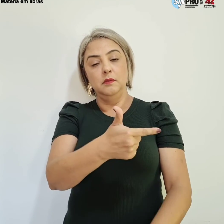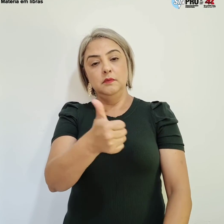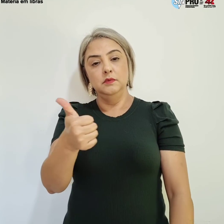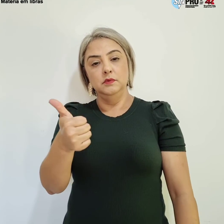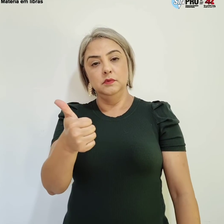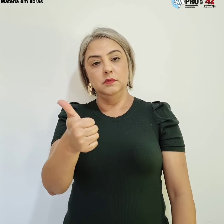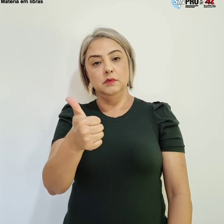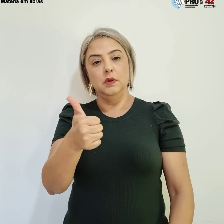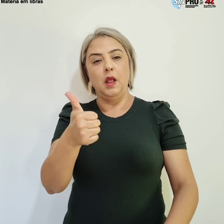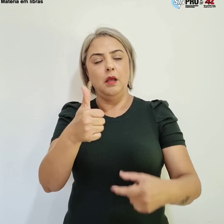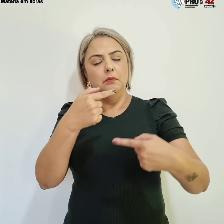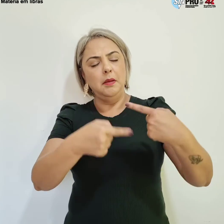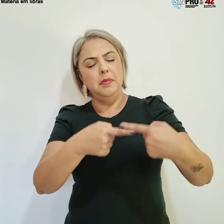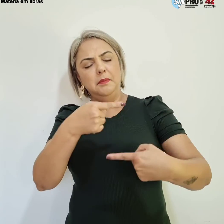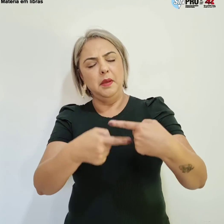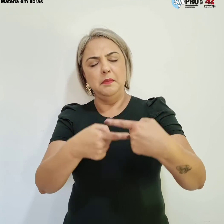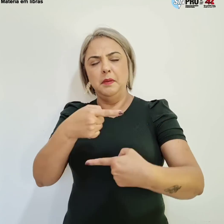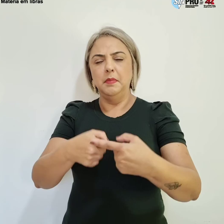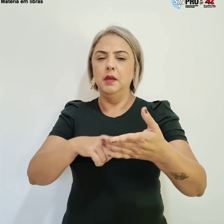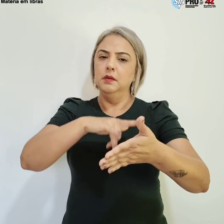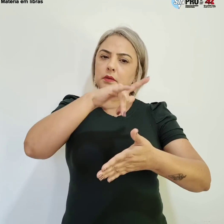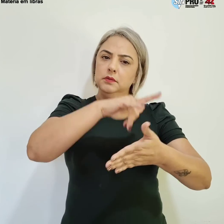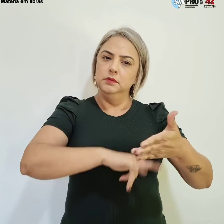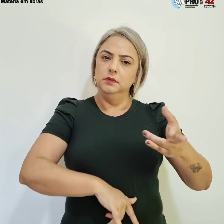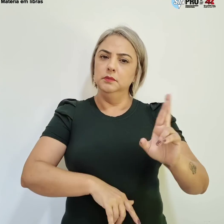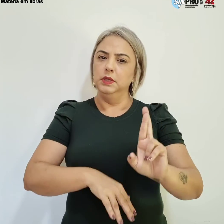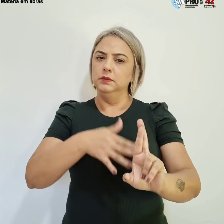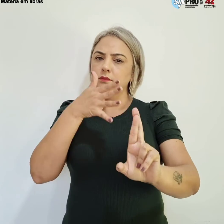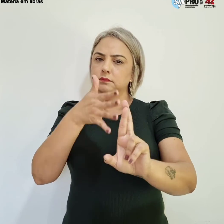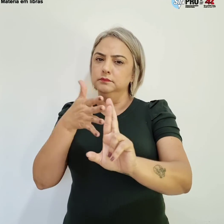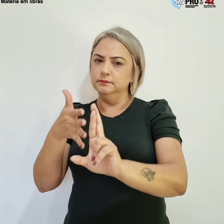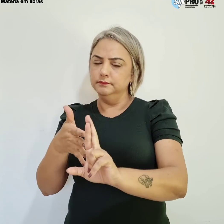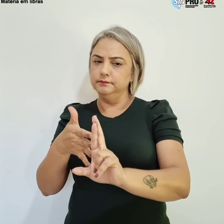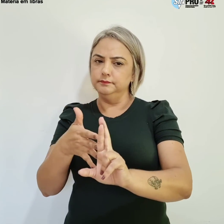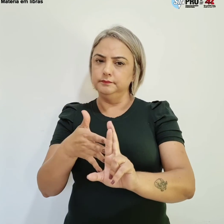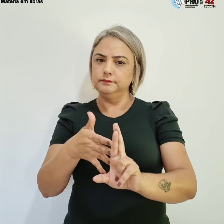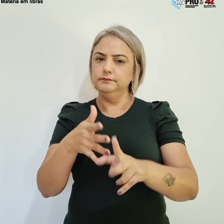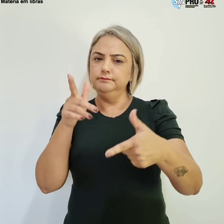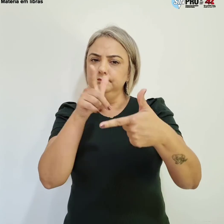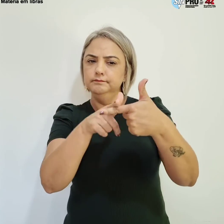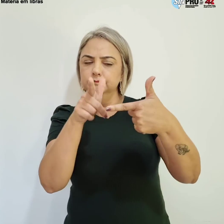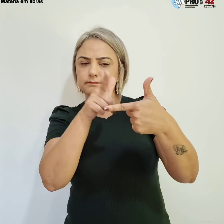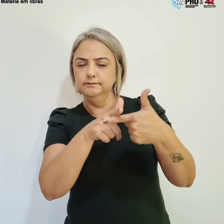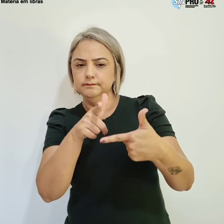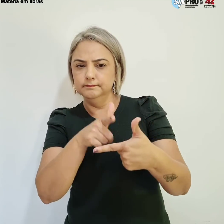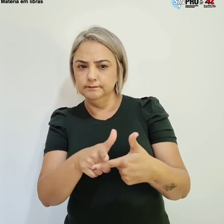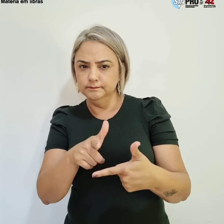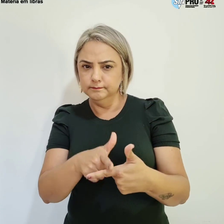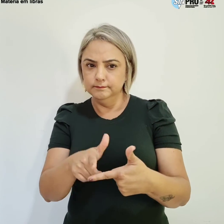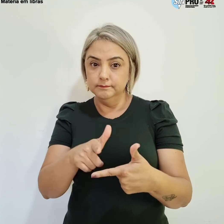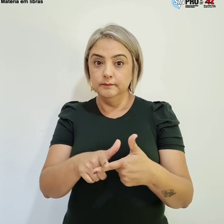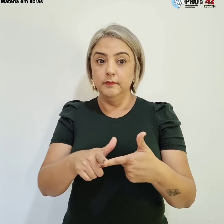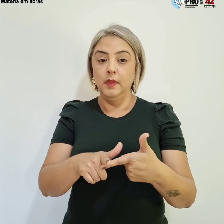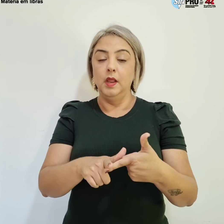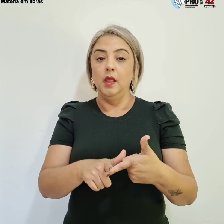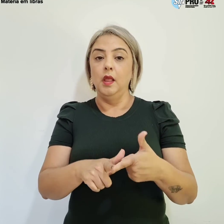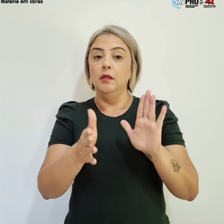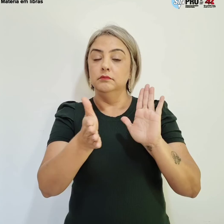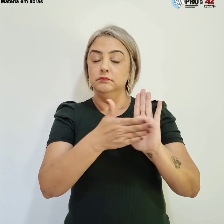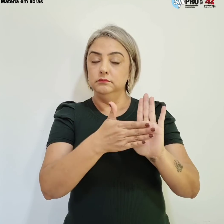e debaterão o documento referência e as problematizações, formularão propostas, as